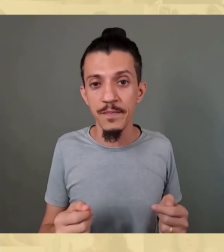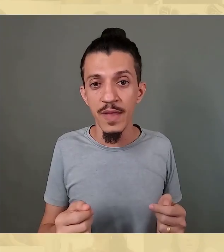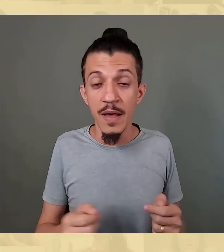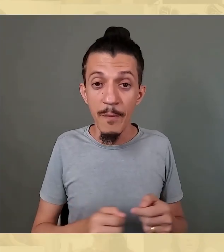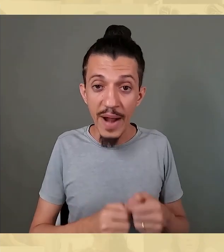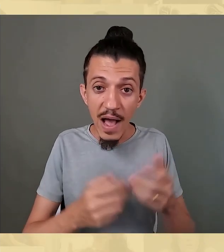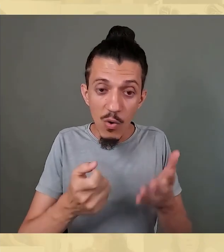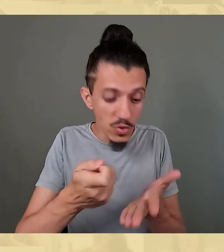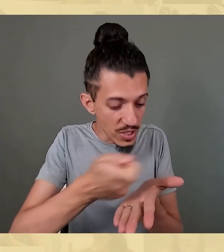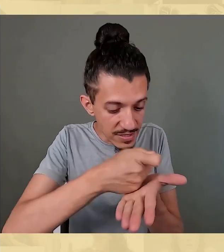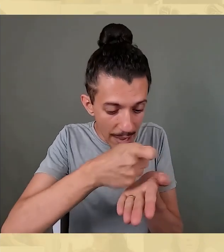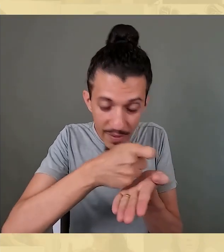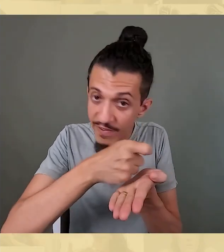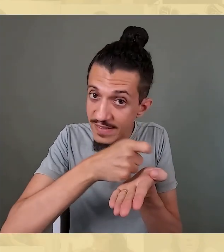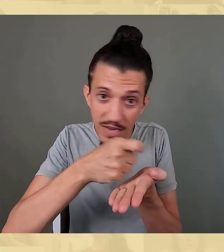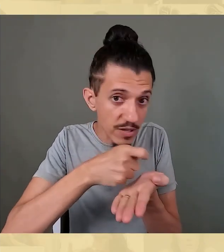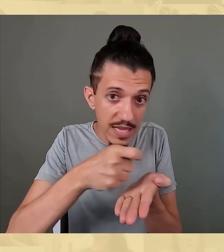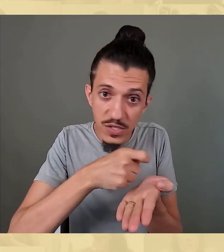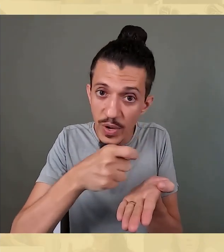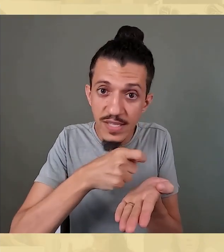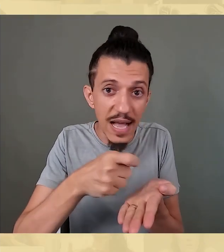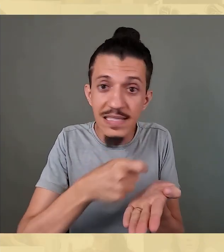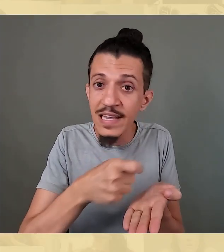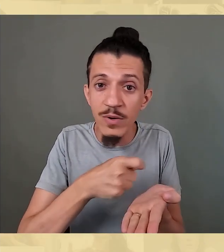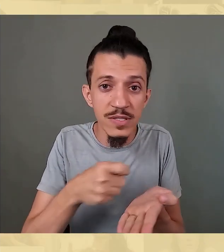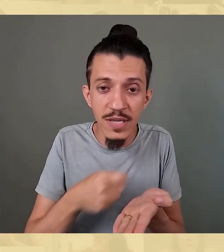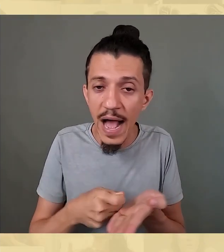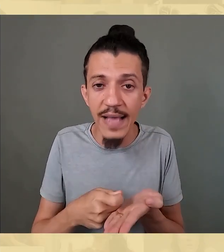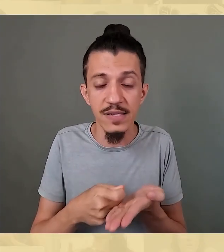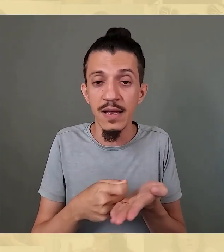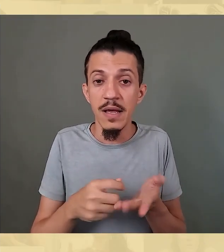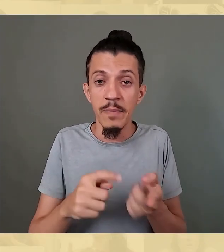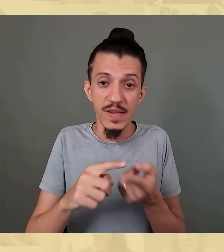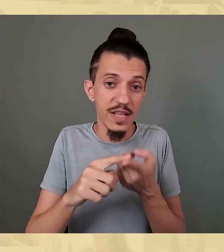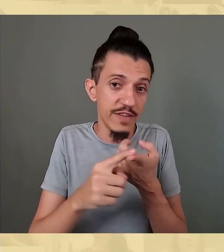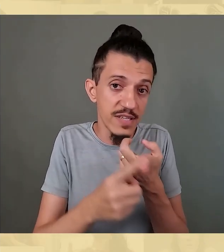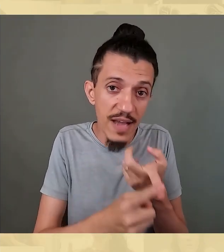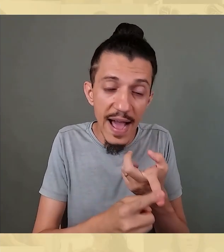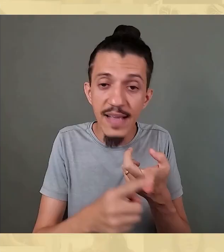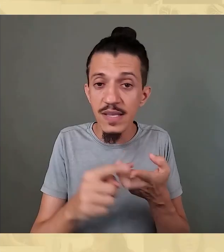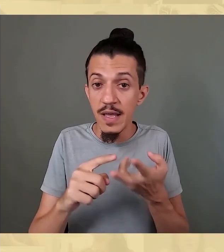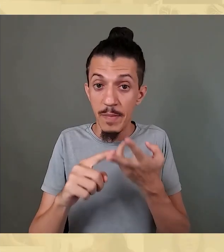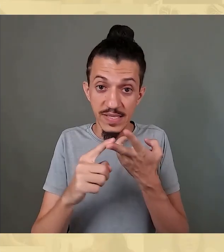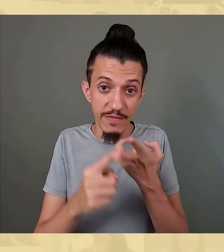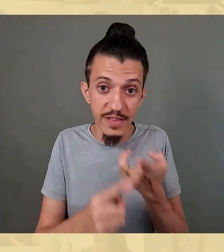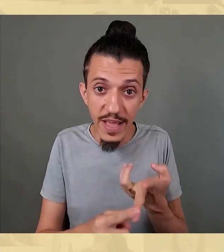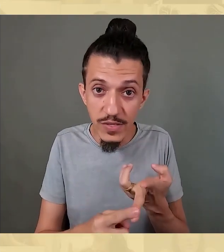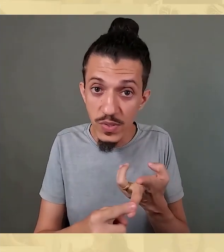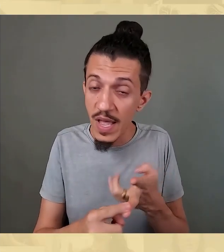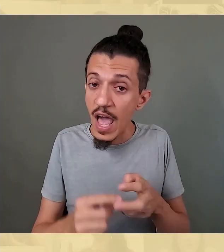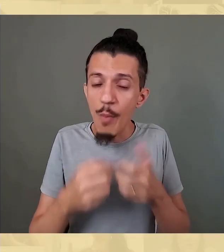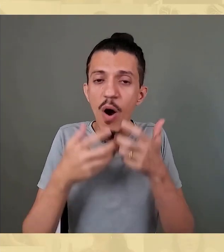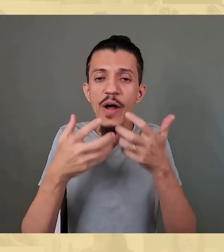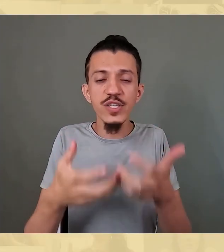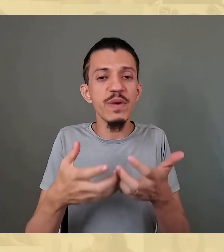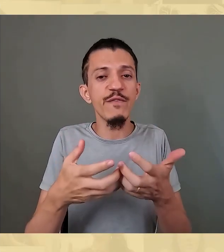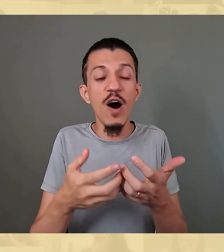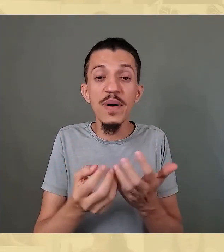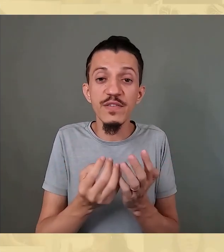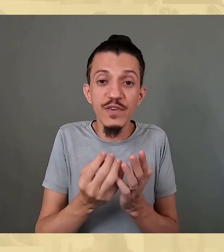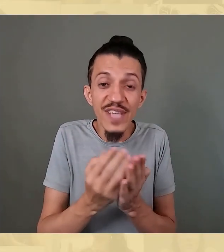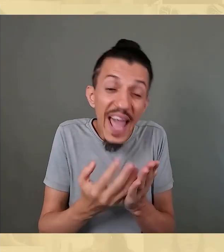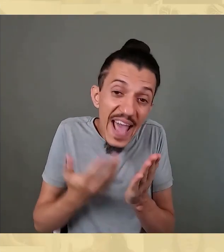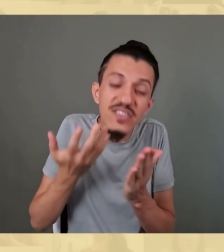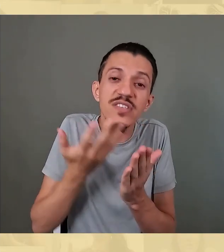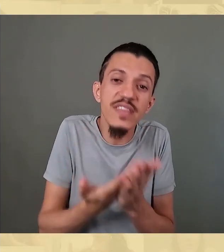escrita para utilizar para fazer anotações das línguas de sinais, para escrever sinais, para escrever textos. É uma ótima forma